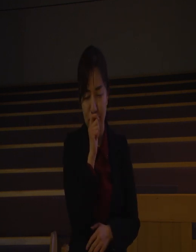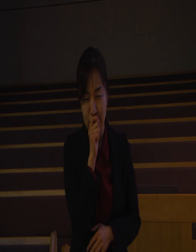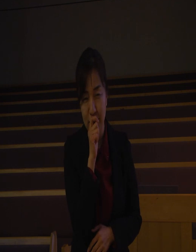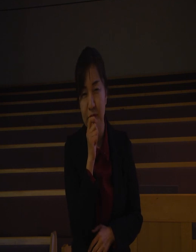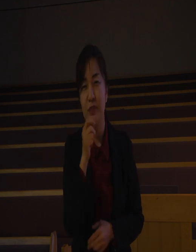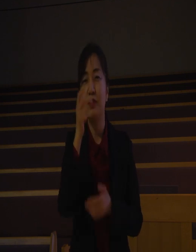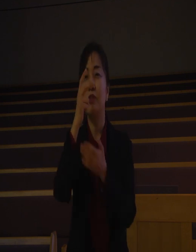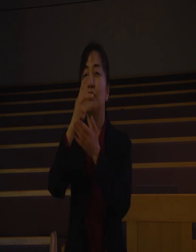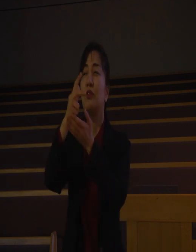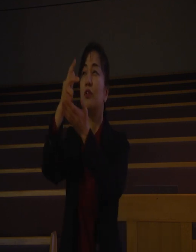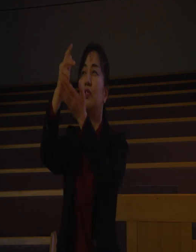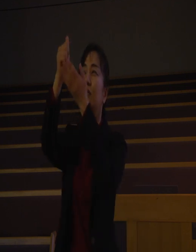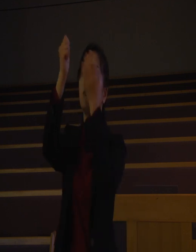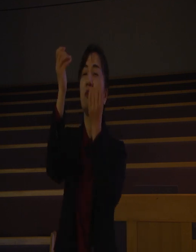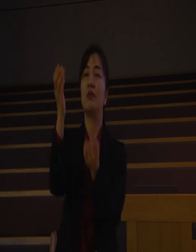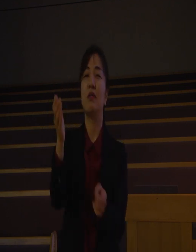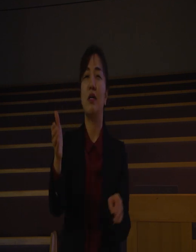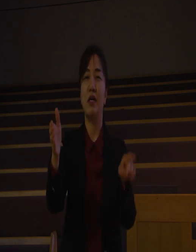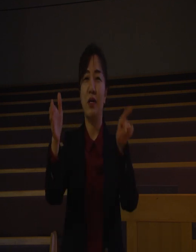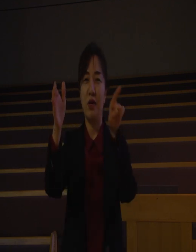말없이 주님을